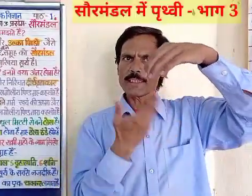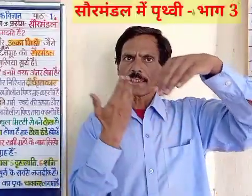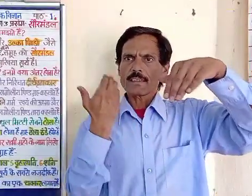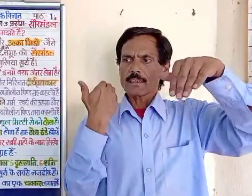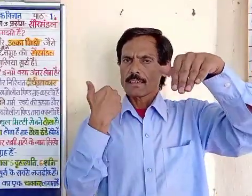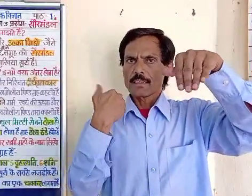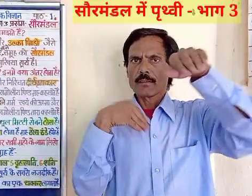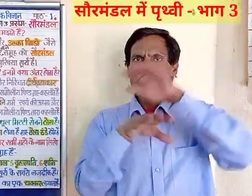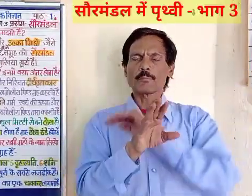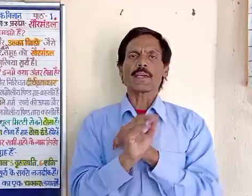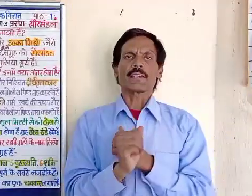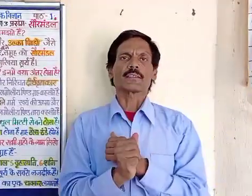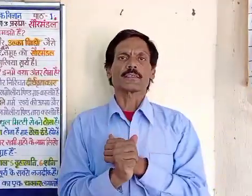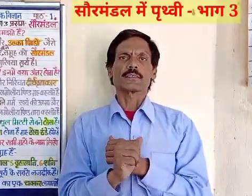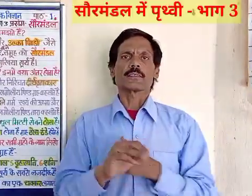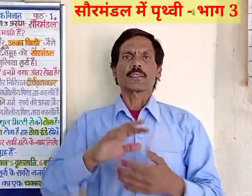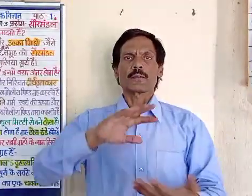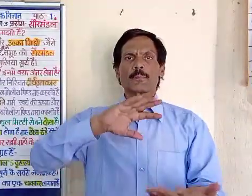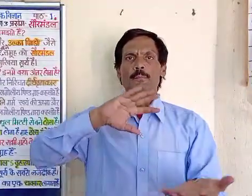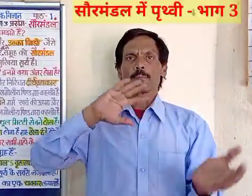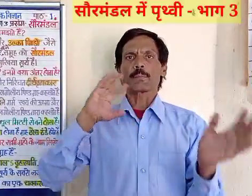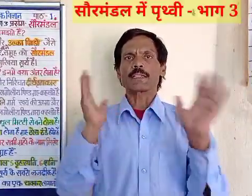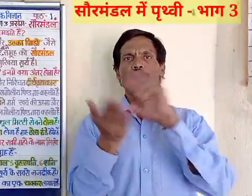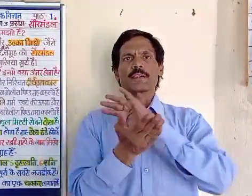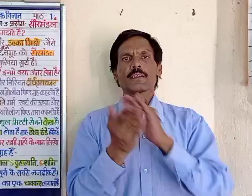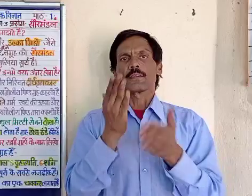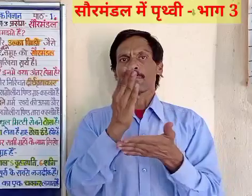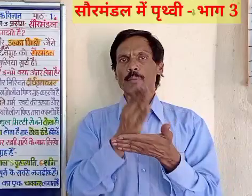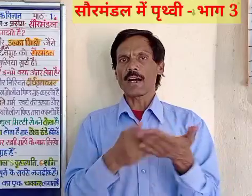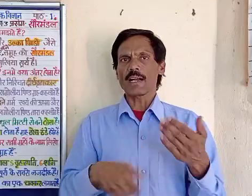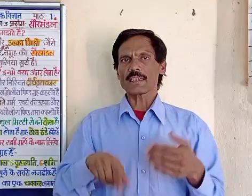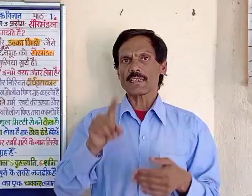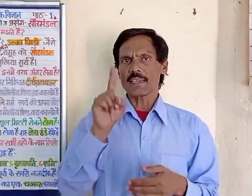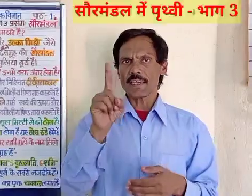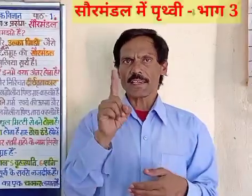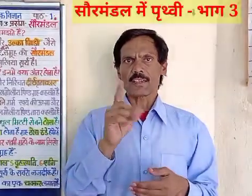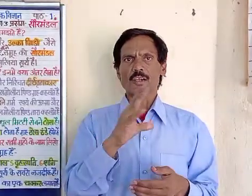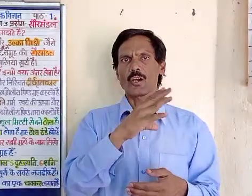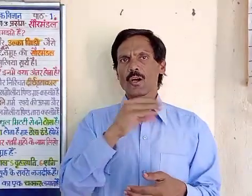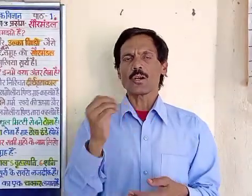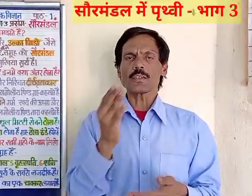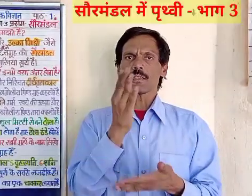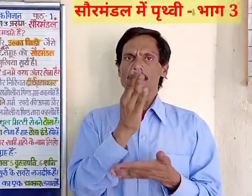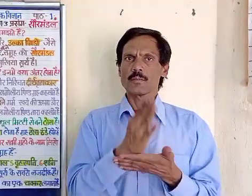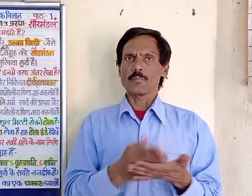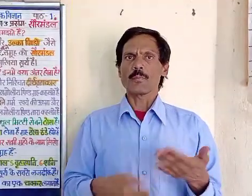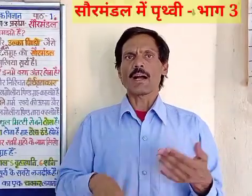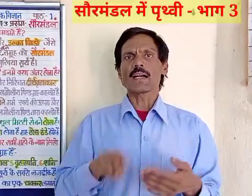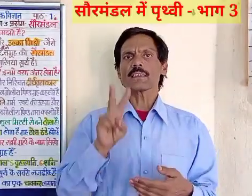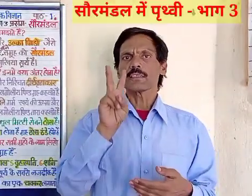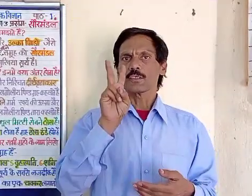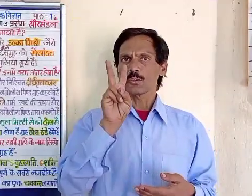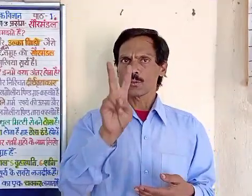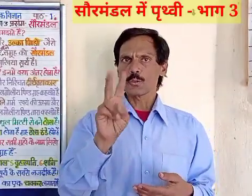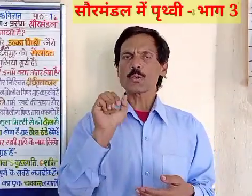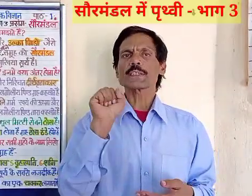सौरमंडल में पृथ्वी भाग 1 और भाग 2 की